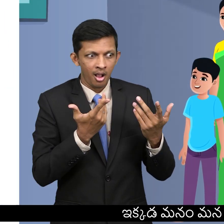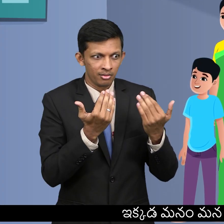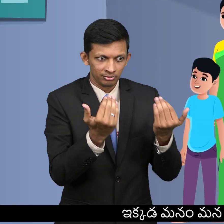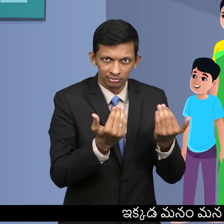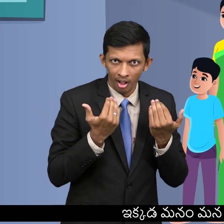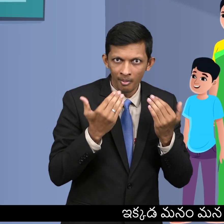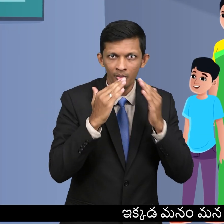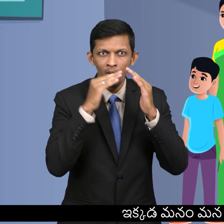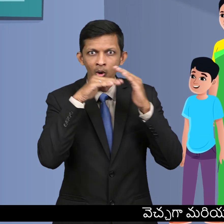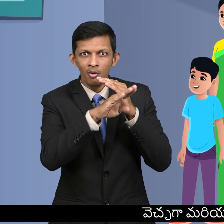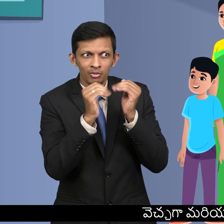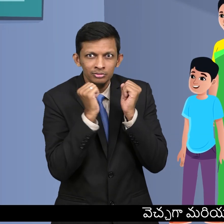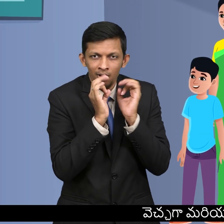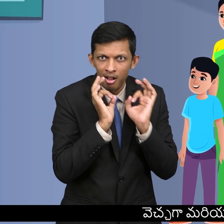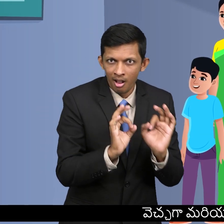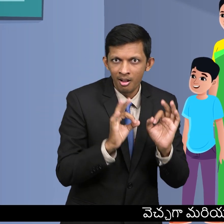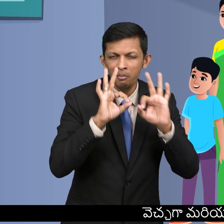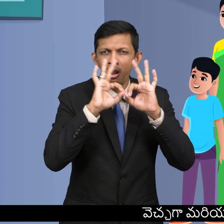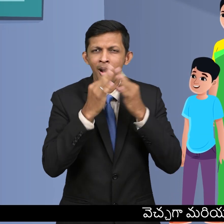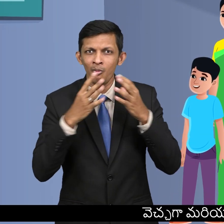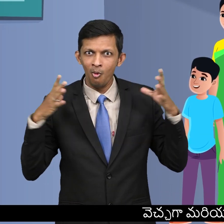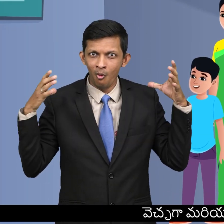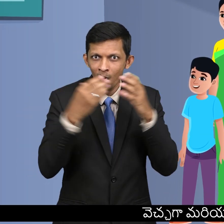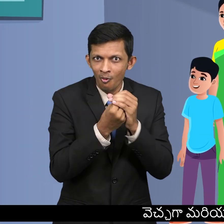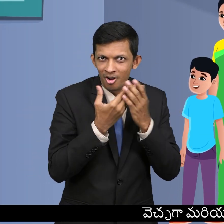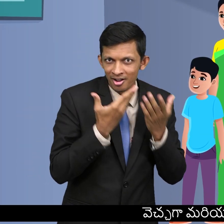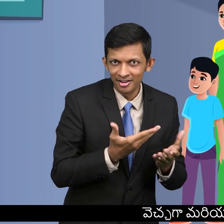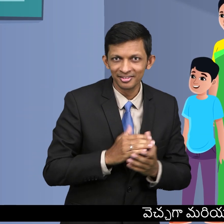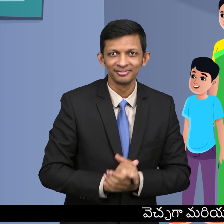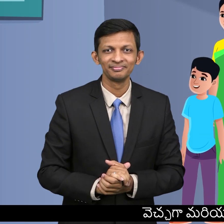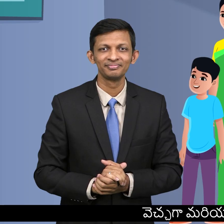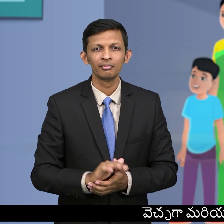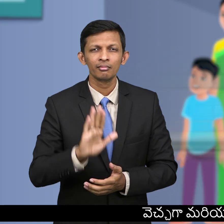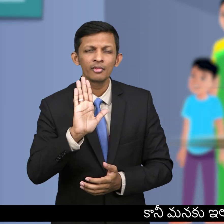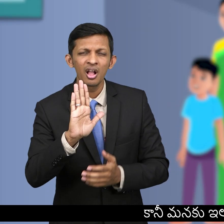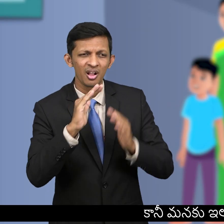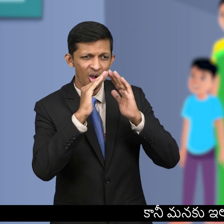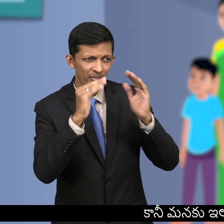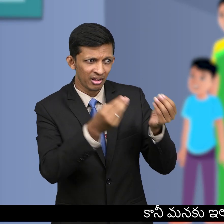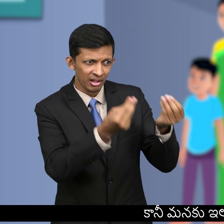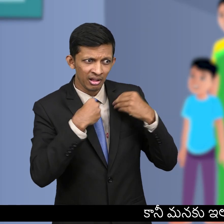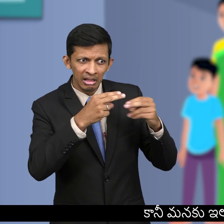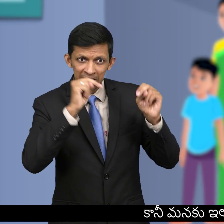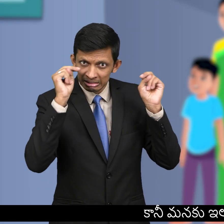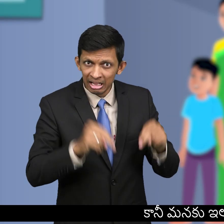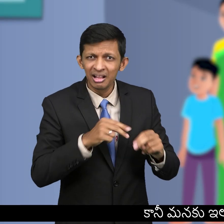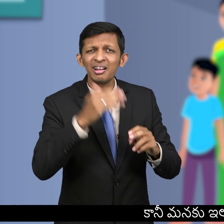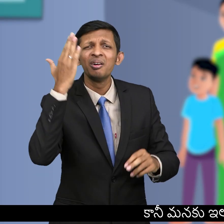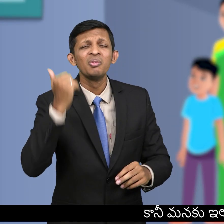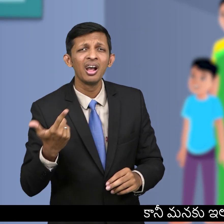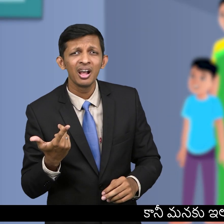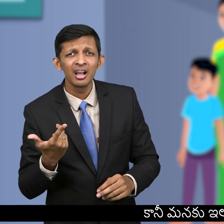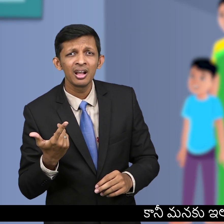కుటుంబంతో సురక్షితంగా, వెచ్చగా మరియు సంతోషంగా ఉన్నాము. కానీ మనకు ఇల్లు